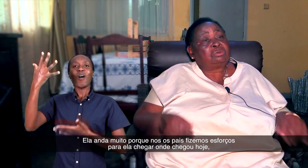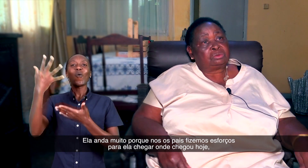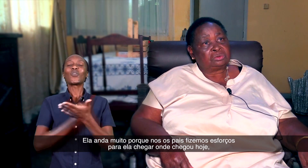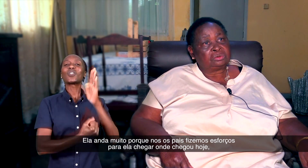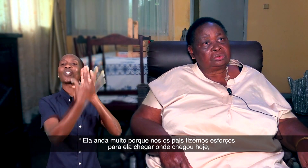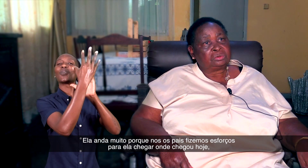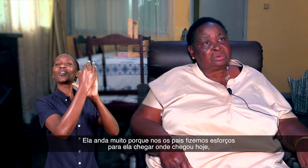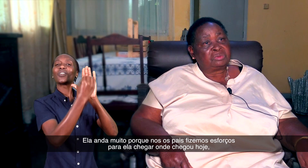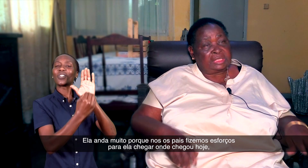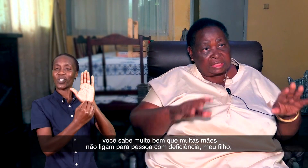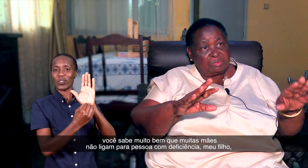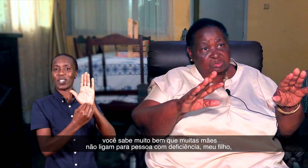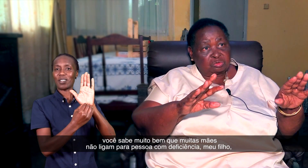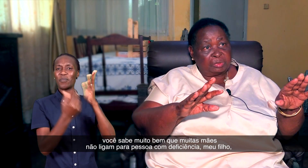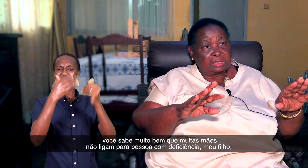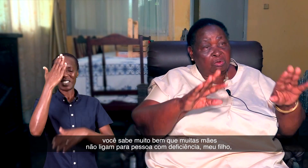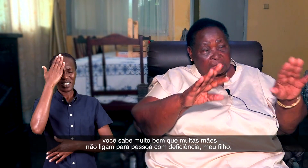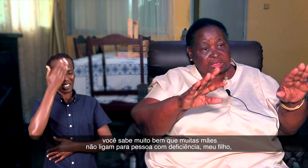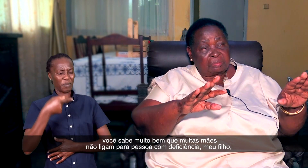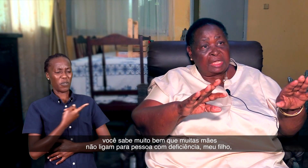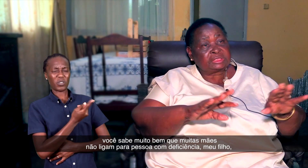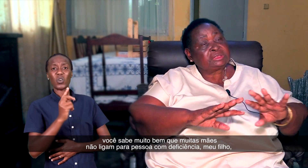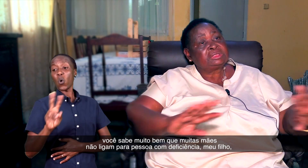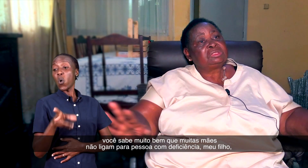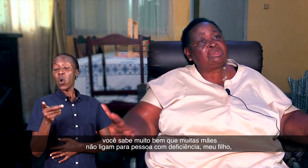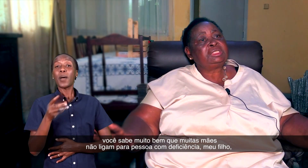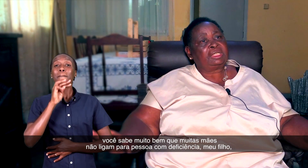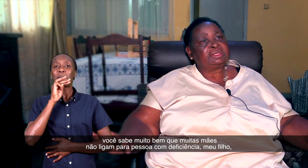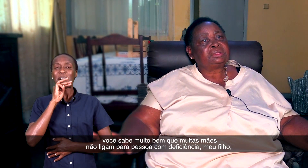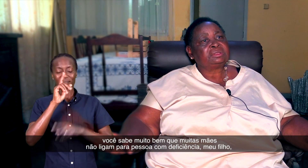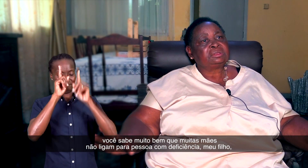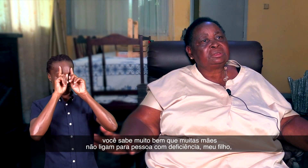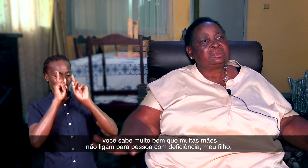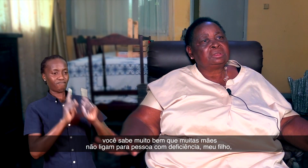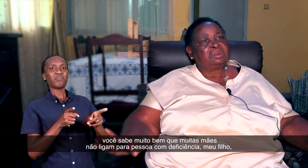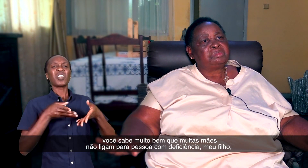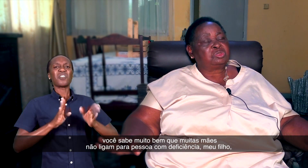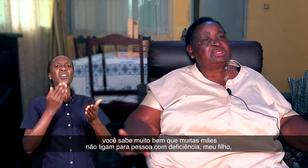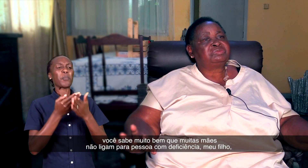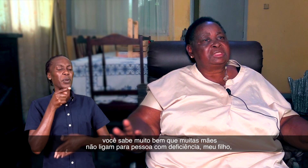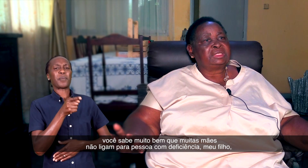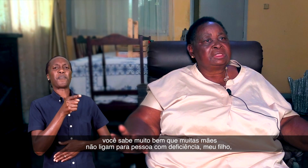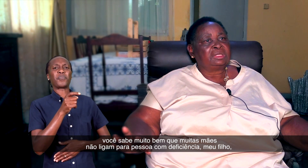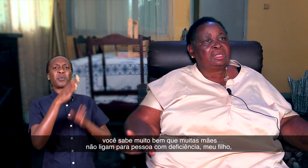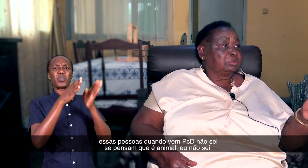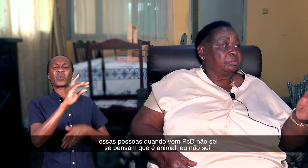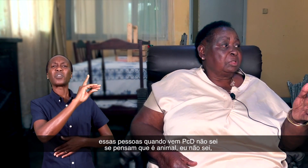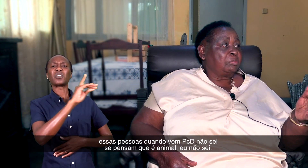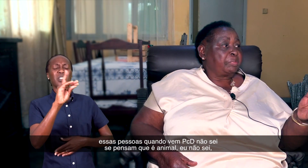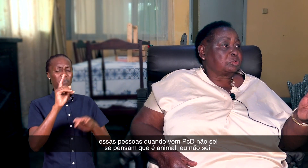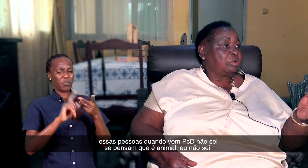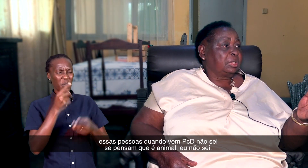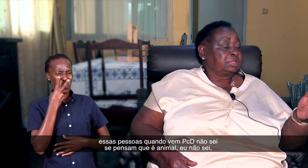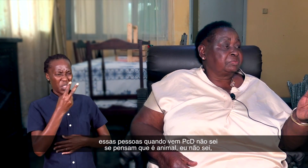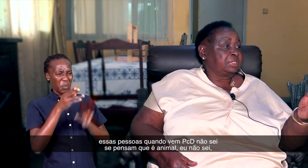onde chegou. Você sabe muito bem que outras mães não ligam. pessoa deficiente. Quando ver